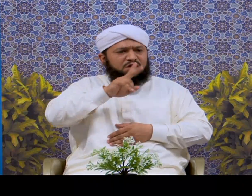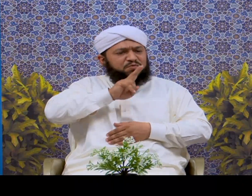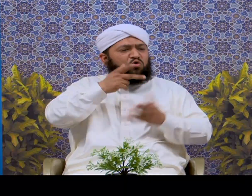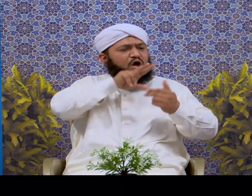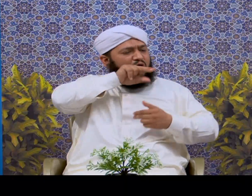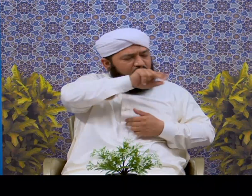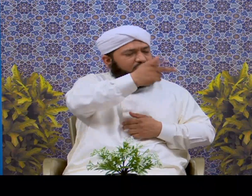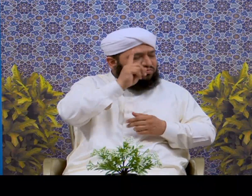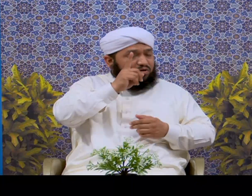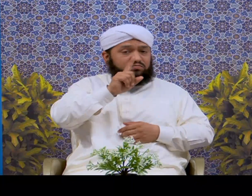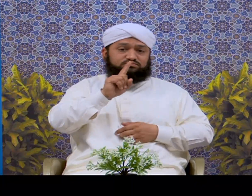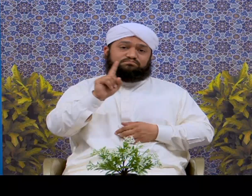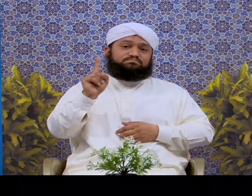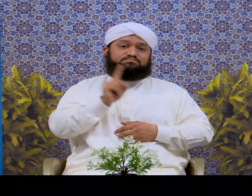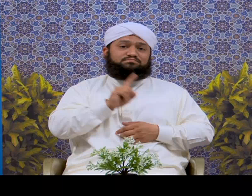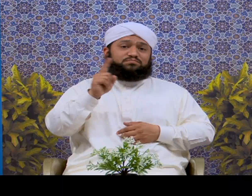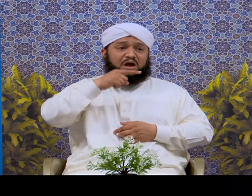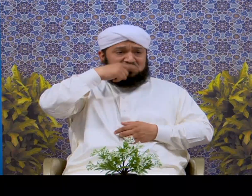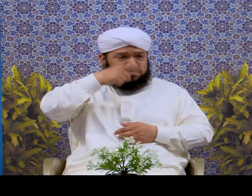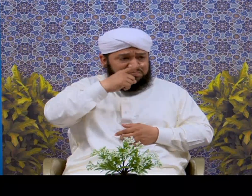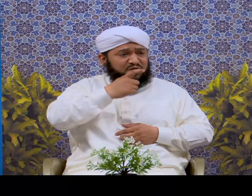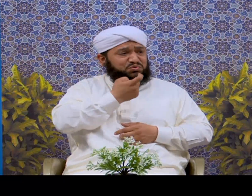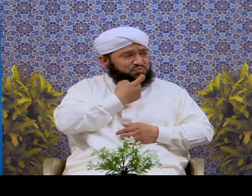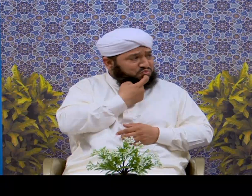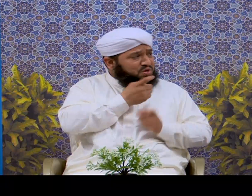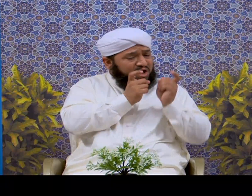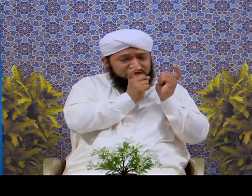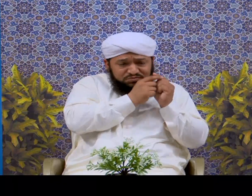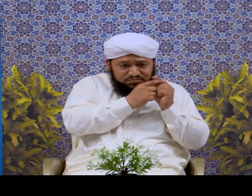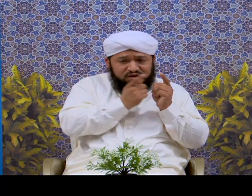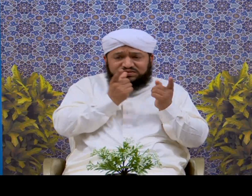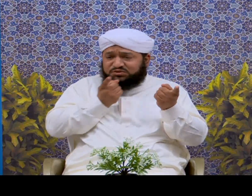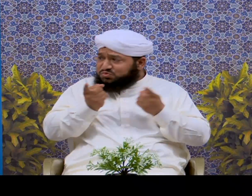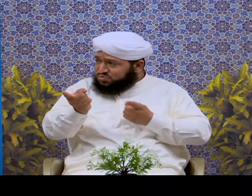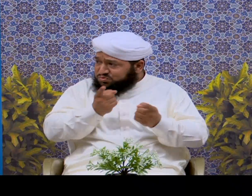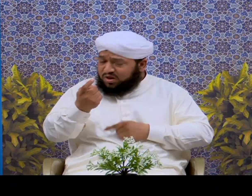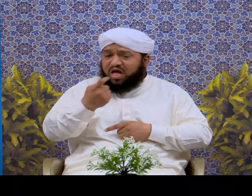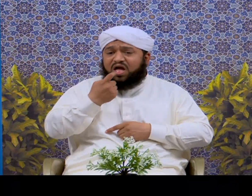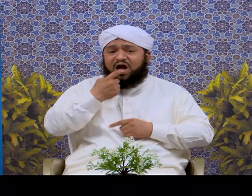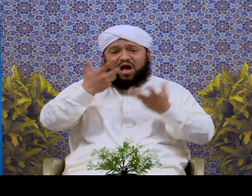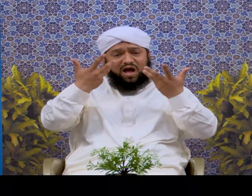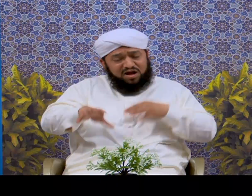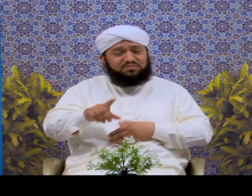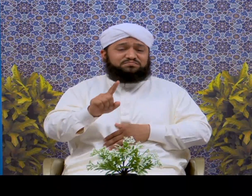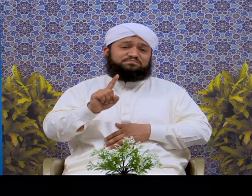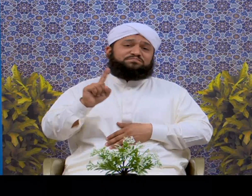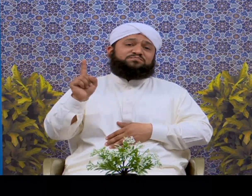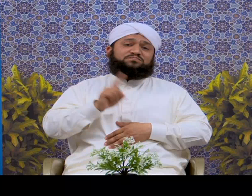بچتے رہیے۔ خبردار گالی گلوچ، جھوٹ، غیبت، چغلی وغیرہ سے زبان ناپاک نہ ہونے پائے کہ چمچہ